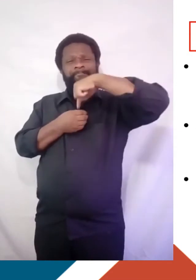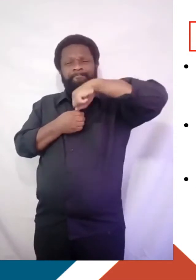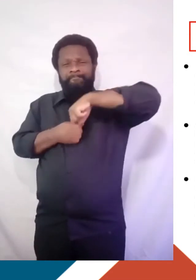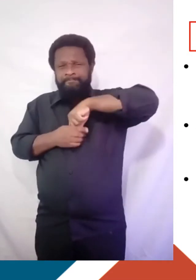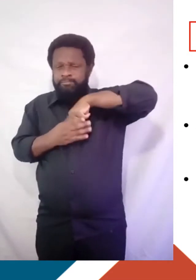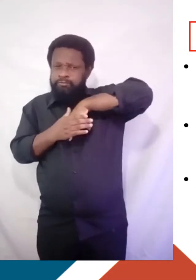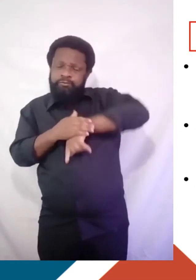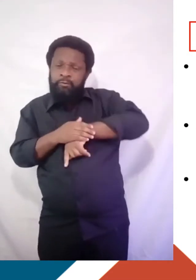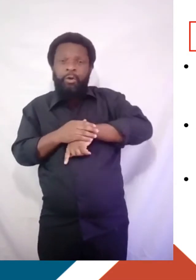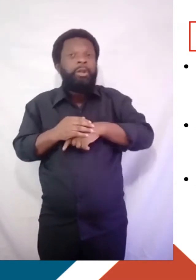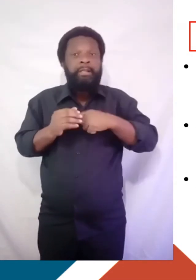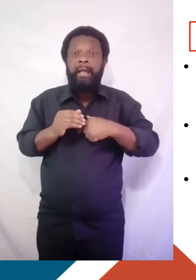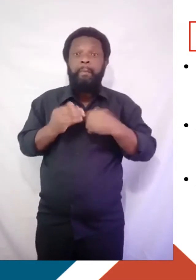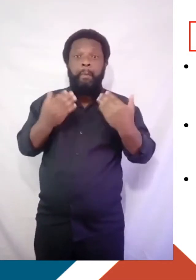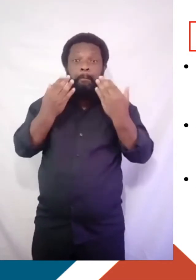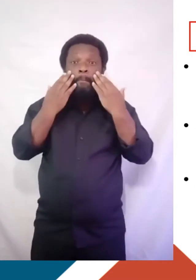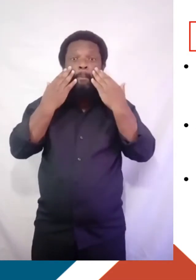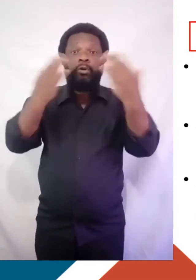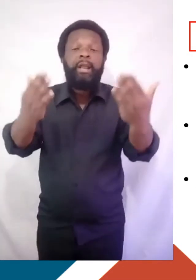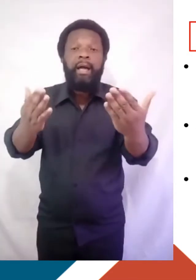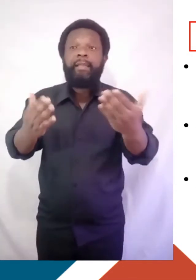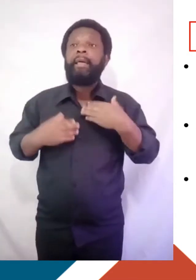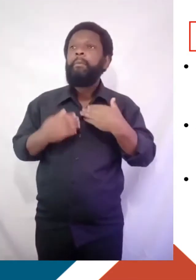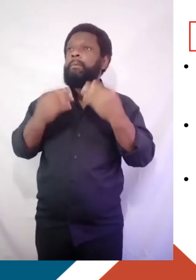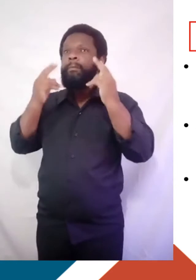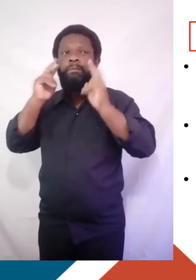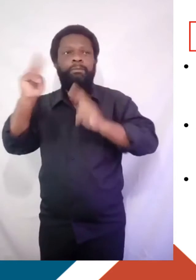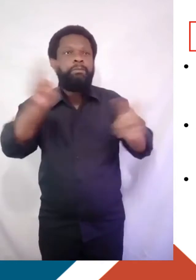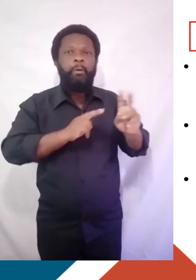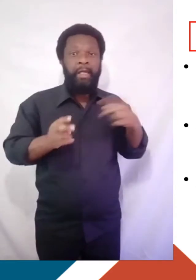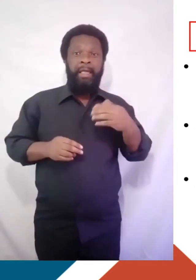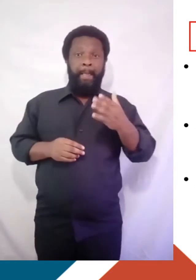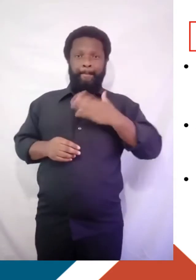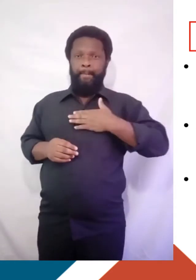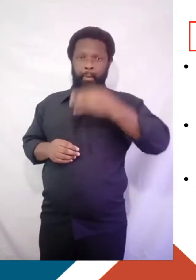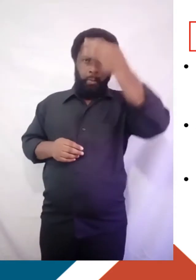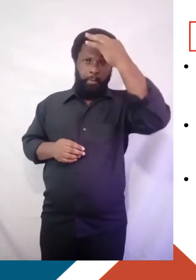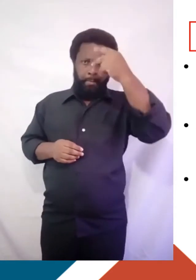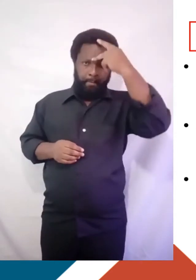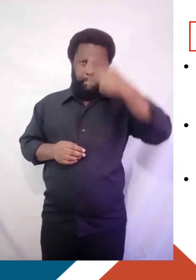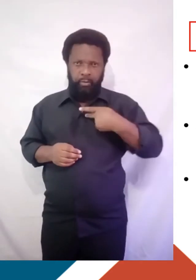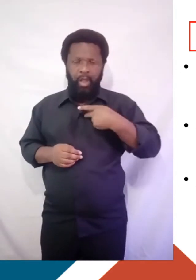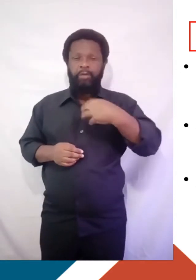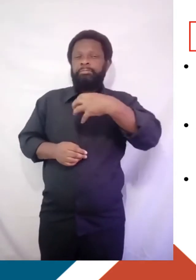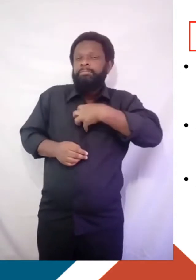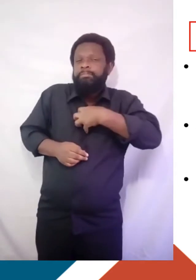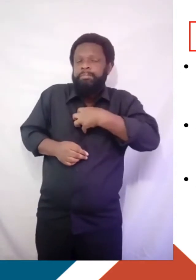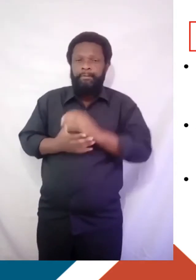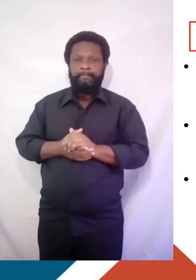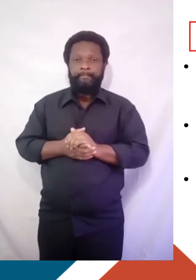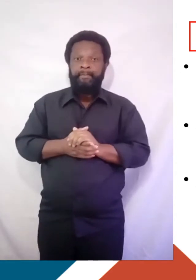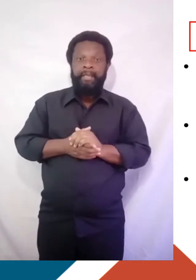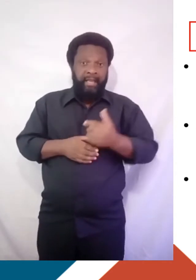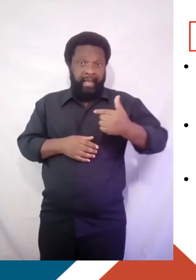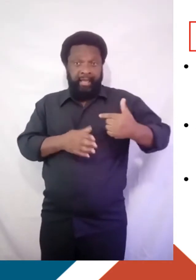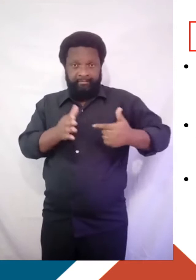colocavam em evidência a subjetividade, em uma visão passional filtrada pelos sentimentos. A segunda geração